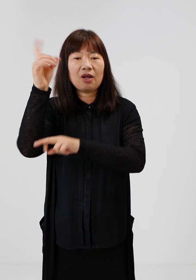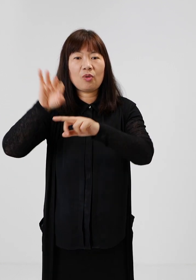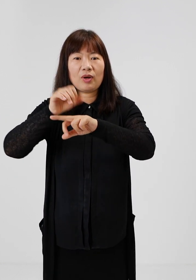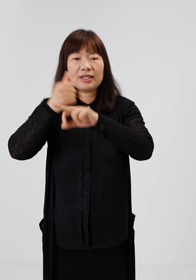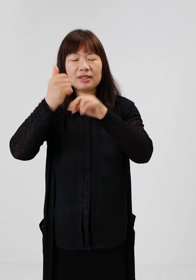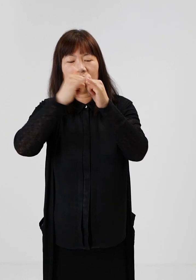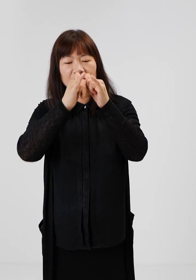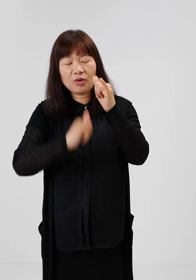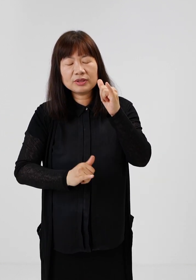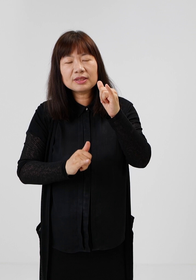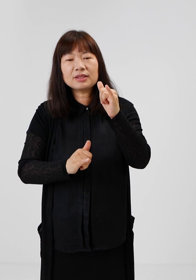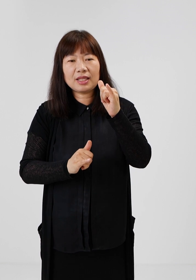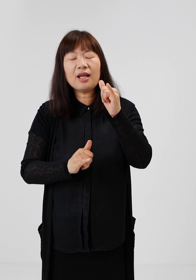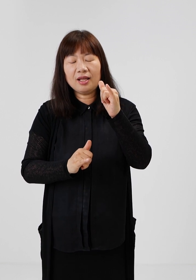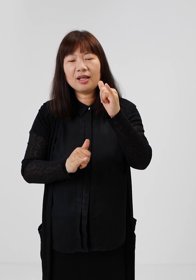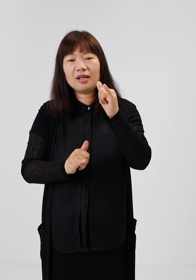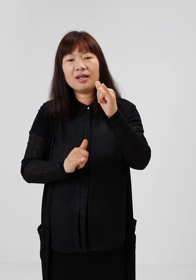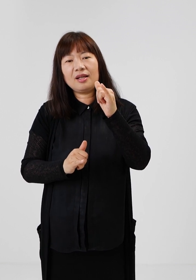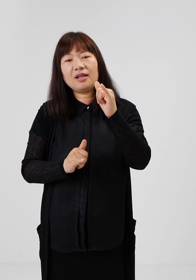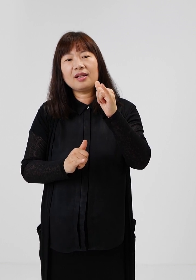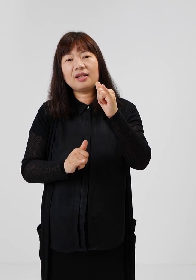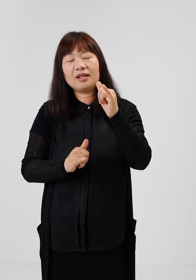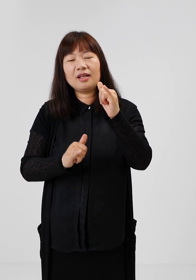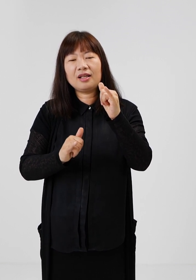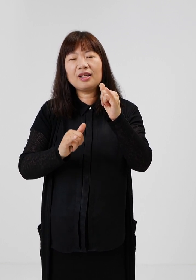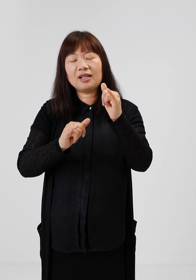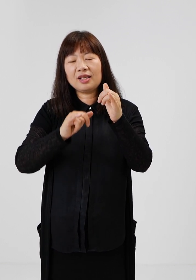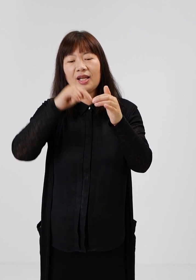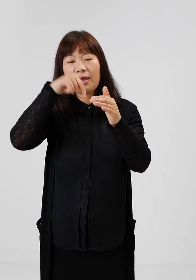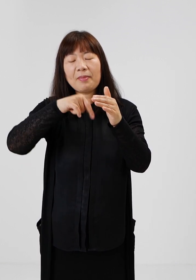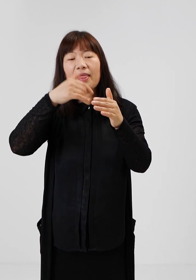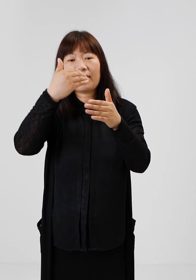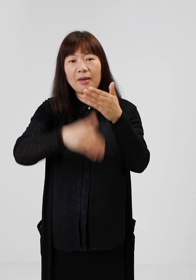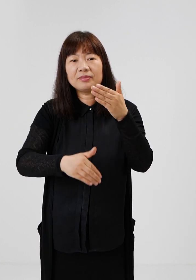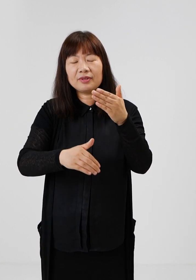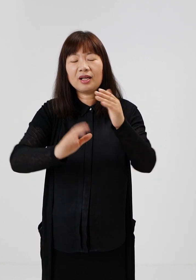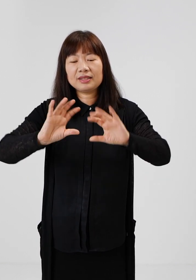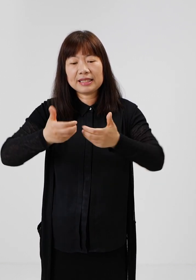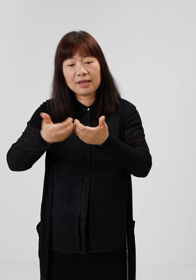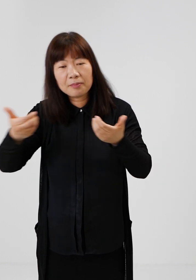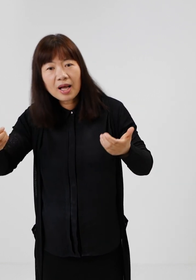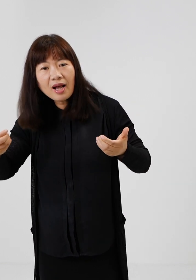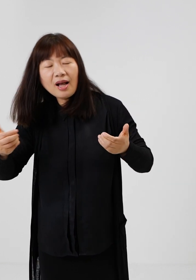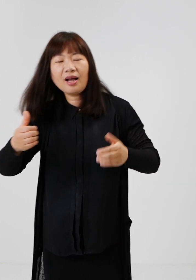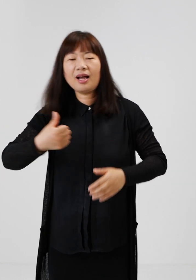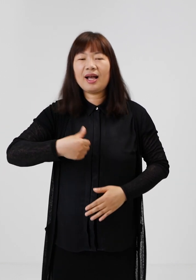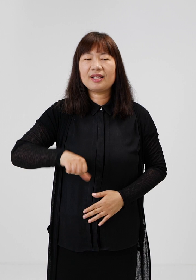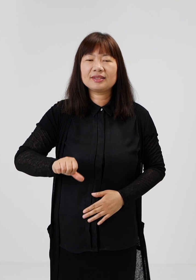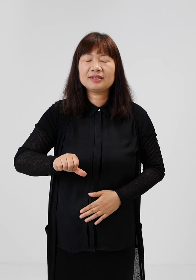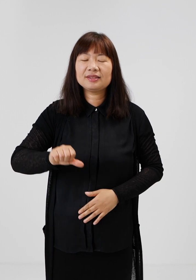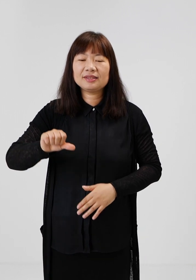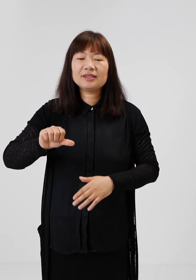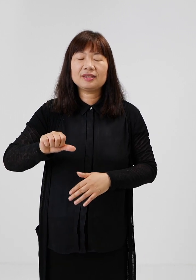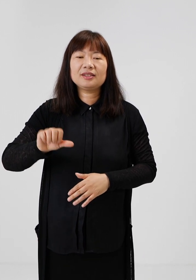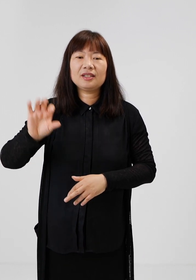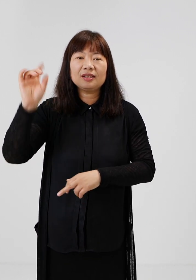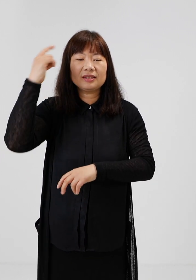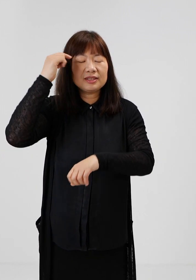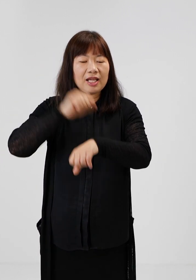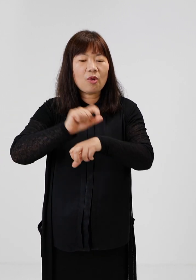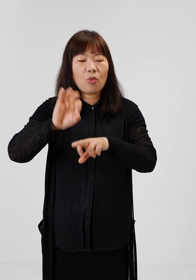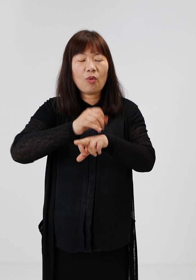다윗은 역사의 무대 뒤로 사라지고 그 아들 솔로몬이 왕이 됐어요. 다윗은 성전을 결국 짓지